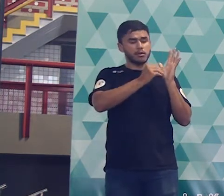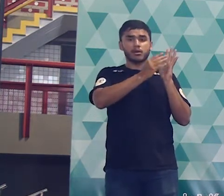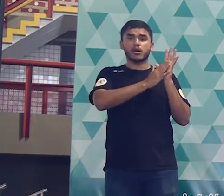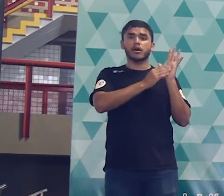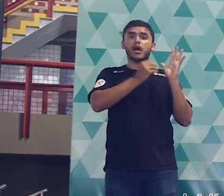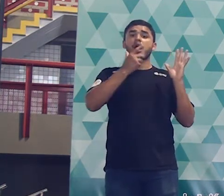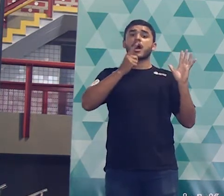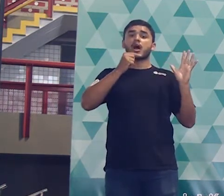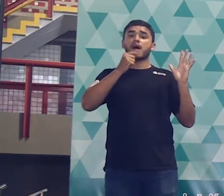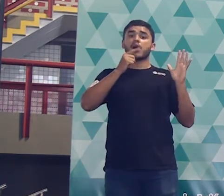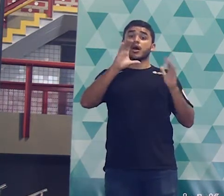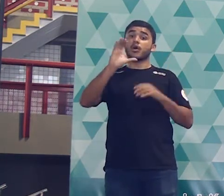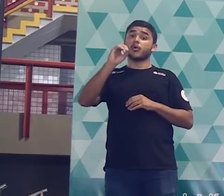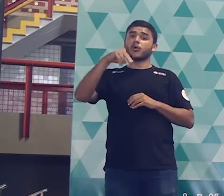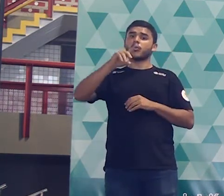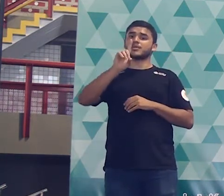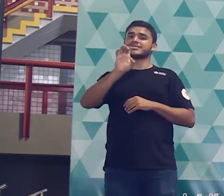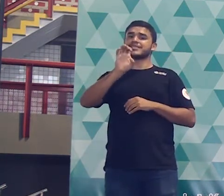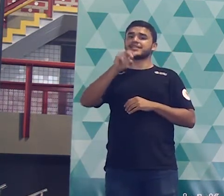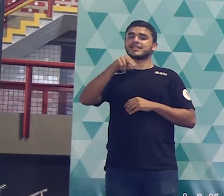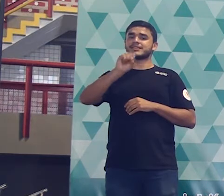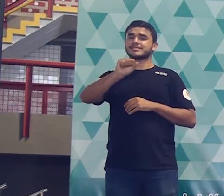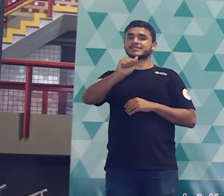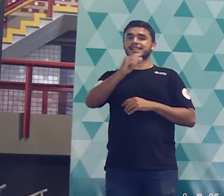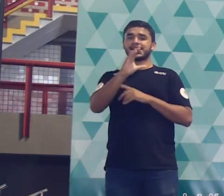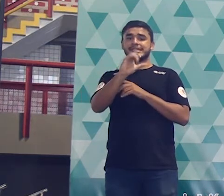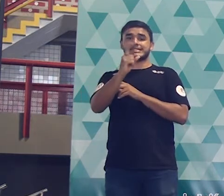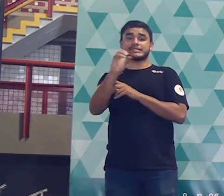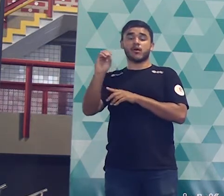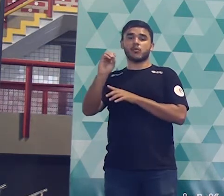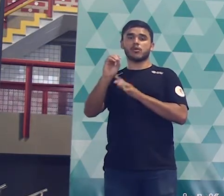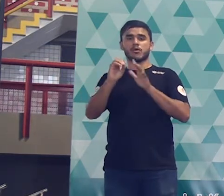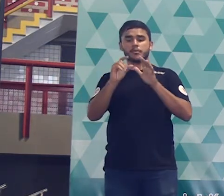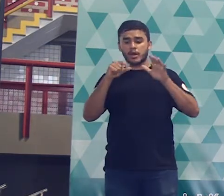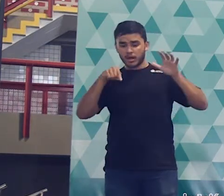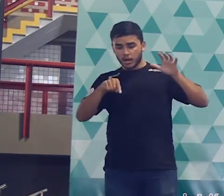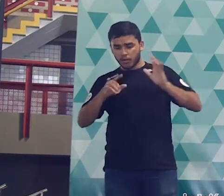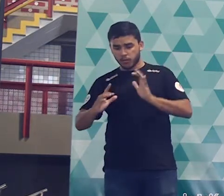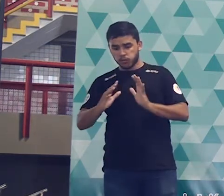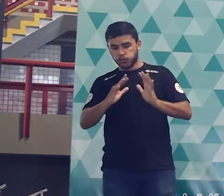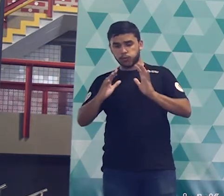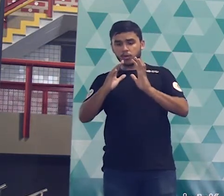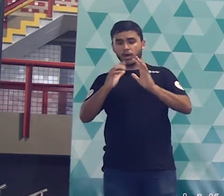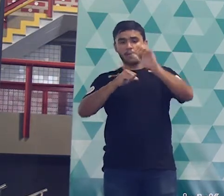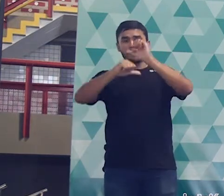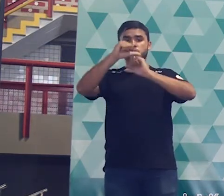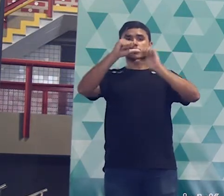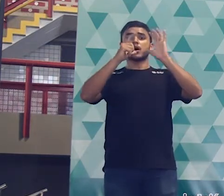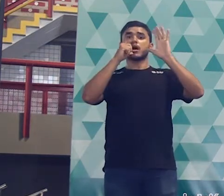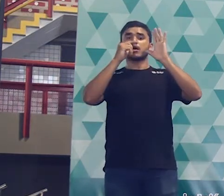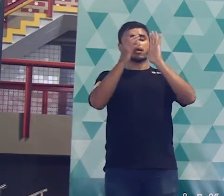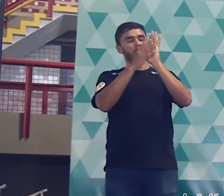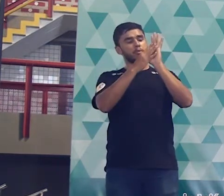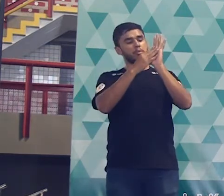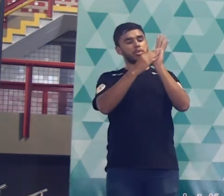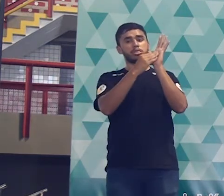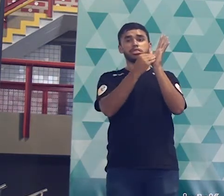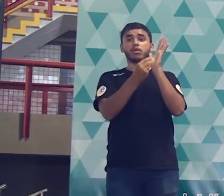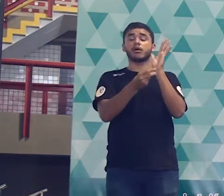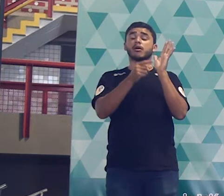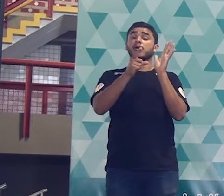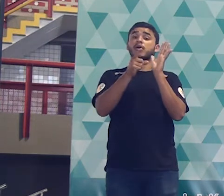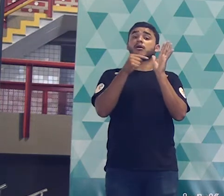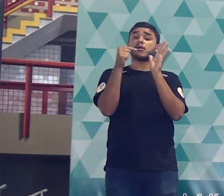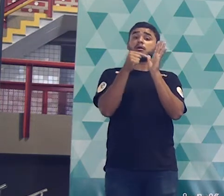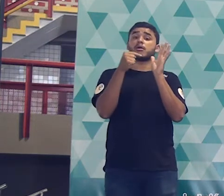de condensação. Nesse processo de condensação, eu não consegui ficar com minha mão ali por muito tempo. Sabe por que eu não consegui?